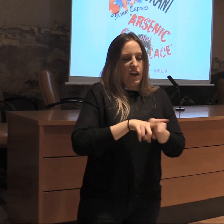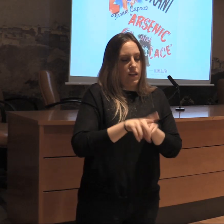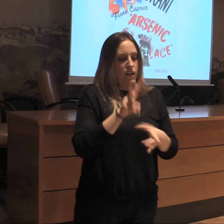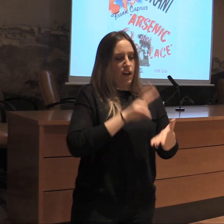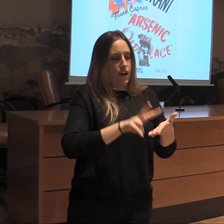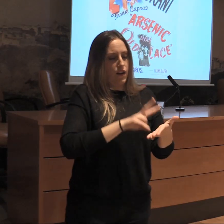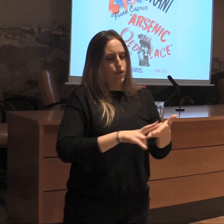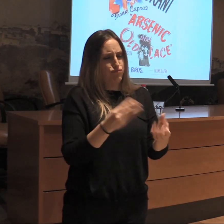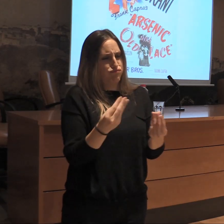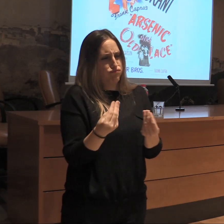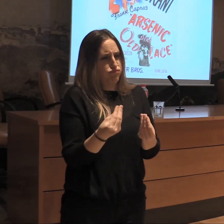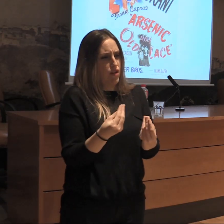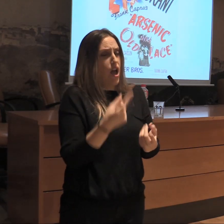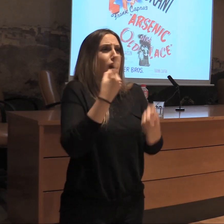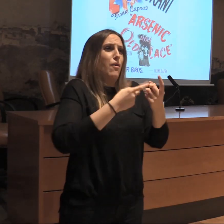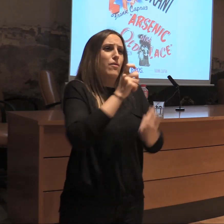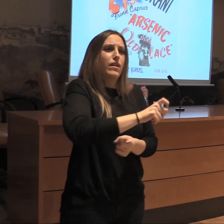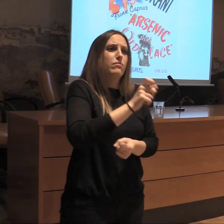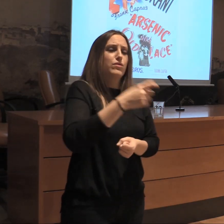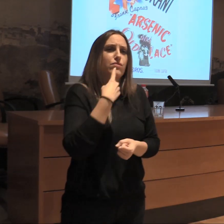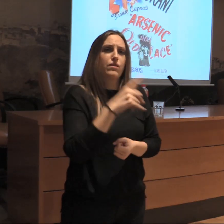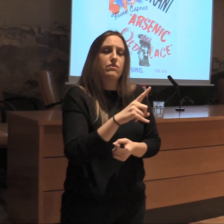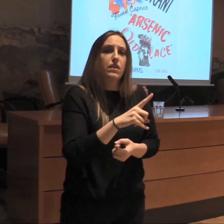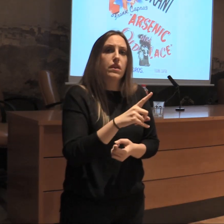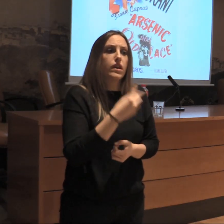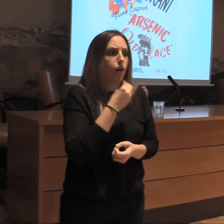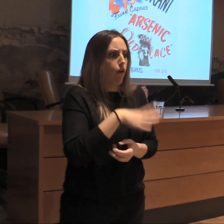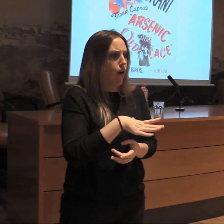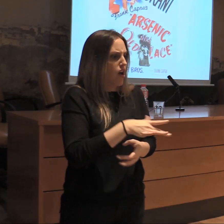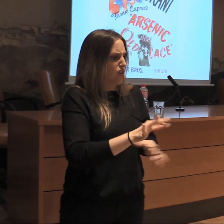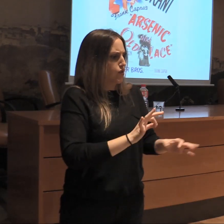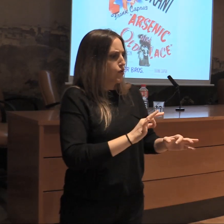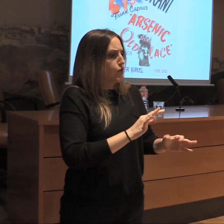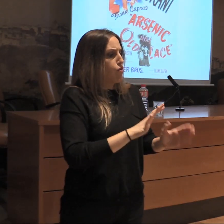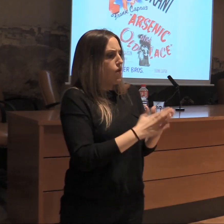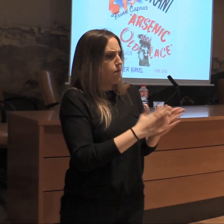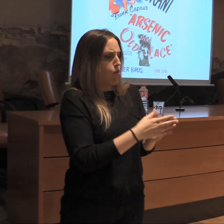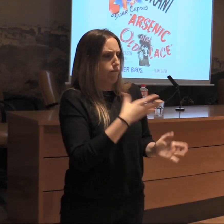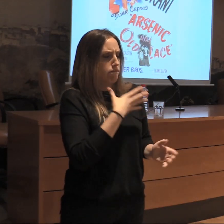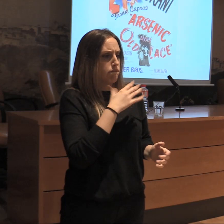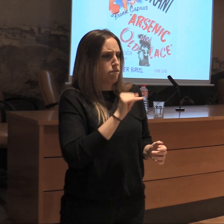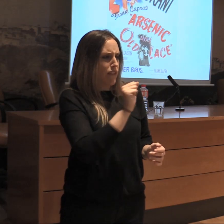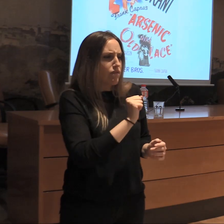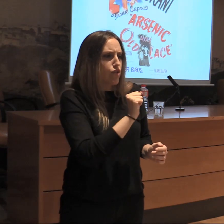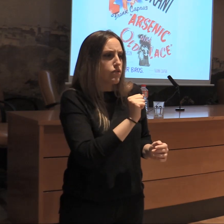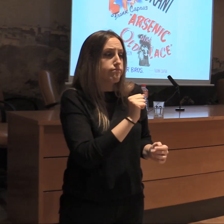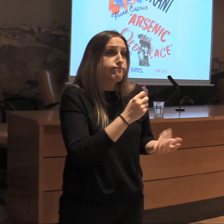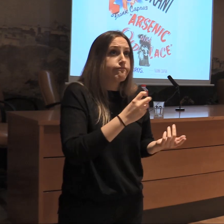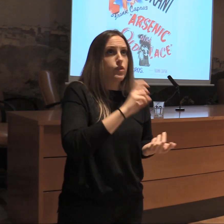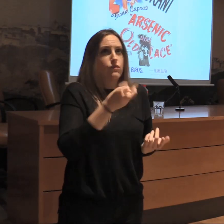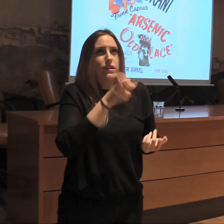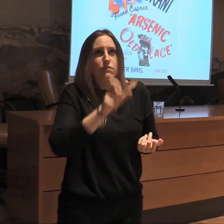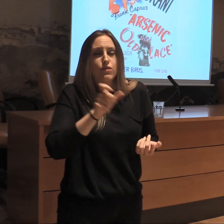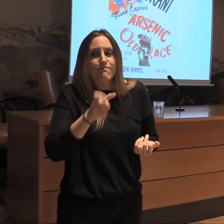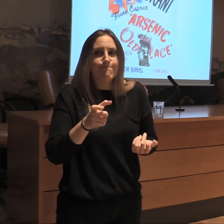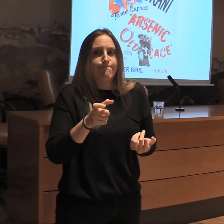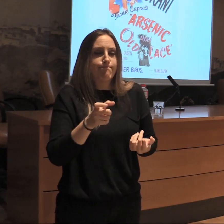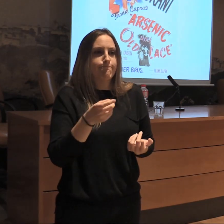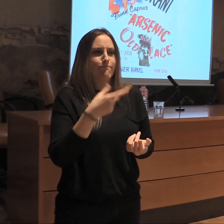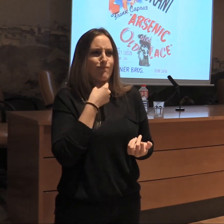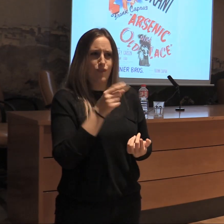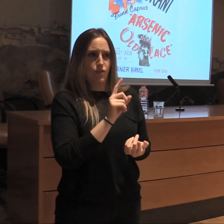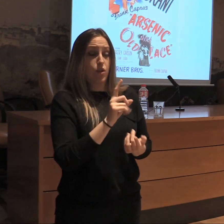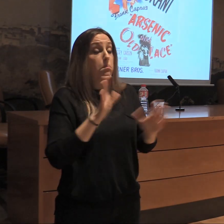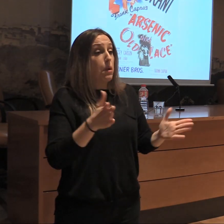una obra fantástica. Cary Grant creo que no estaba particularmente contento de su interpretación, pero el caso es que, bueno, que la película tuvo